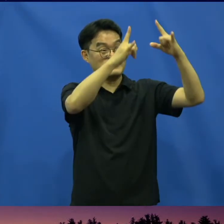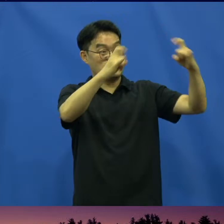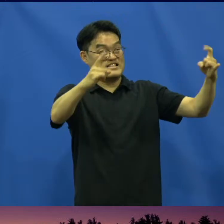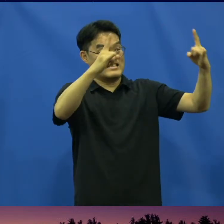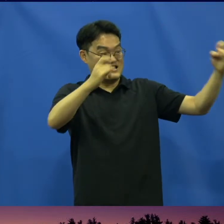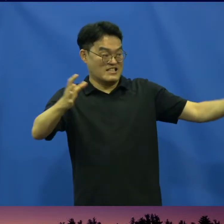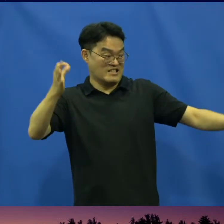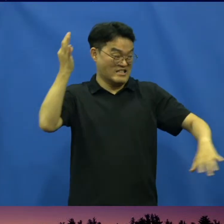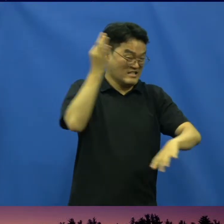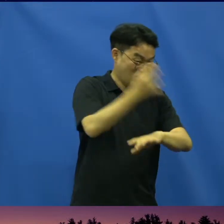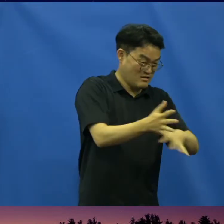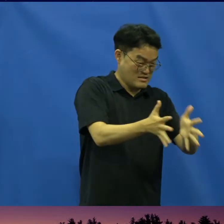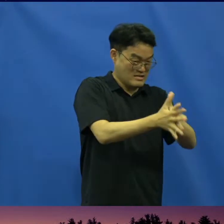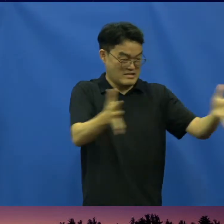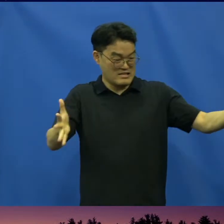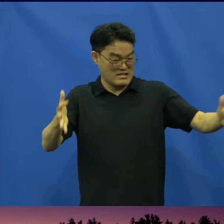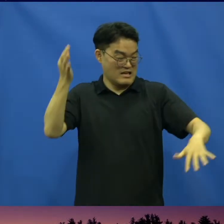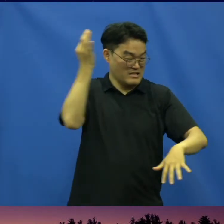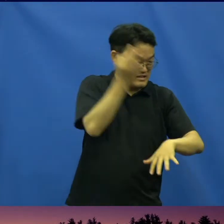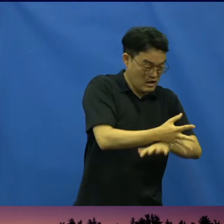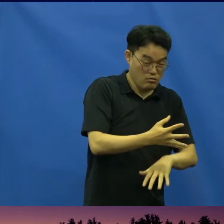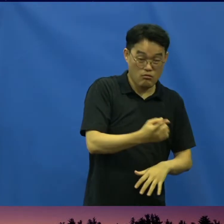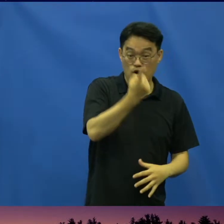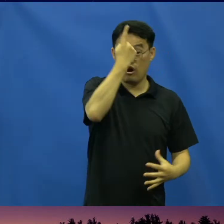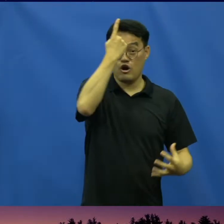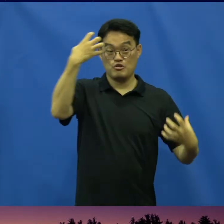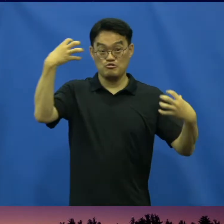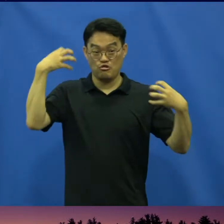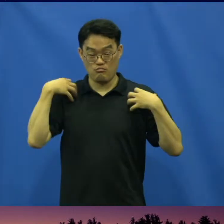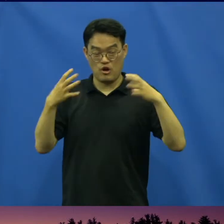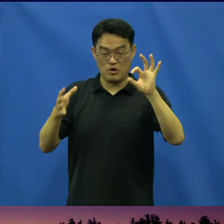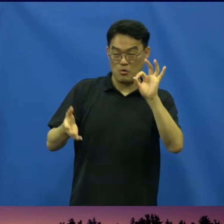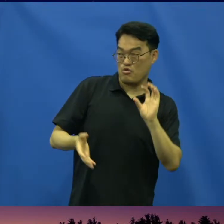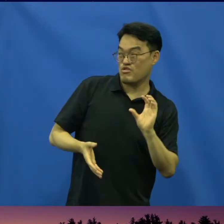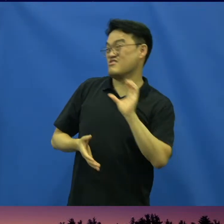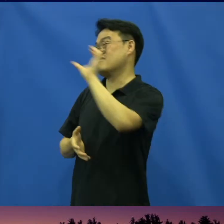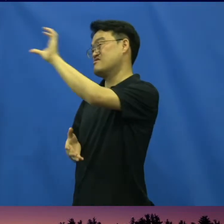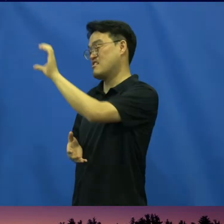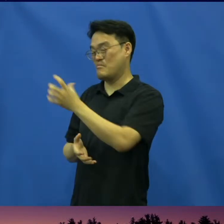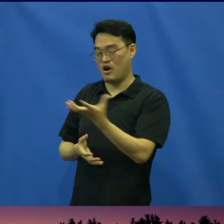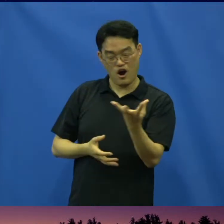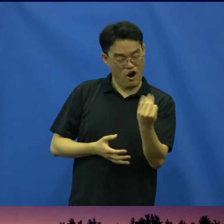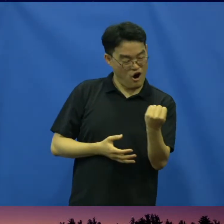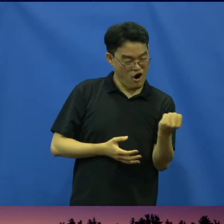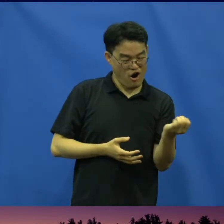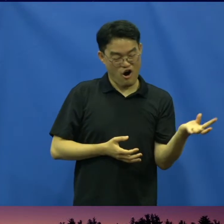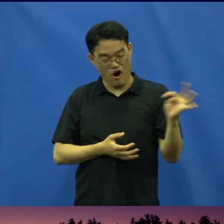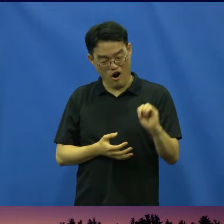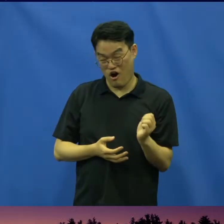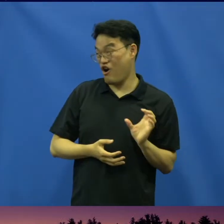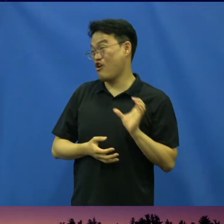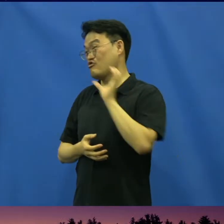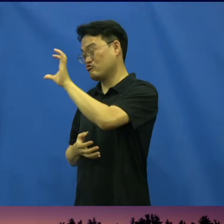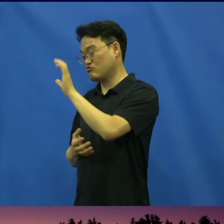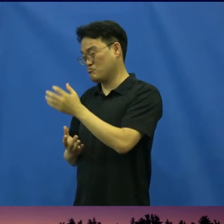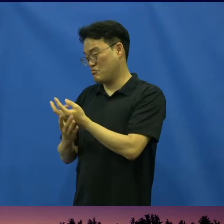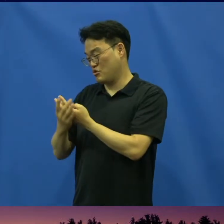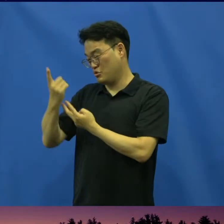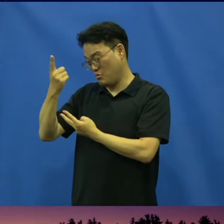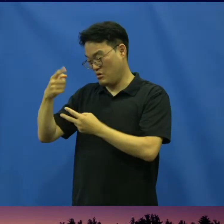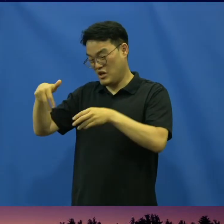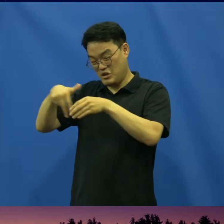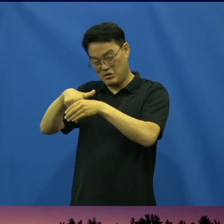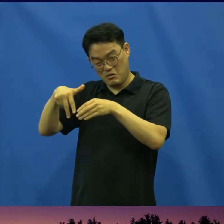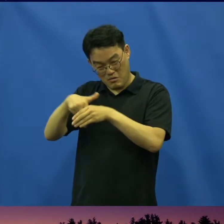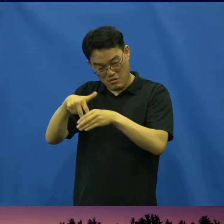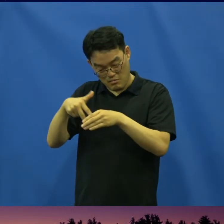뭐 로비도 하고 뭐 별짓을 다 하잖아요. 어마어마해요 여러분. 통일교 같은데 벌써 신천지도 하나님의 교회도